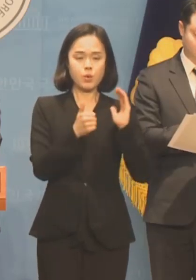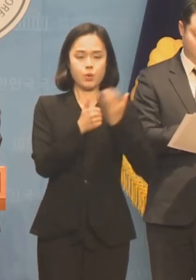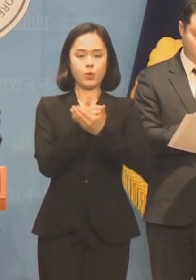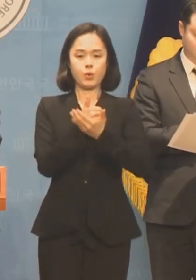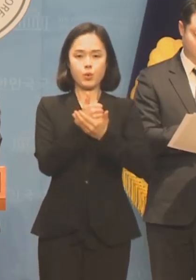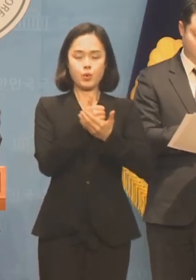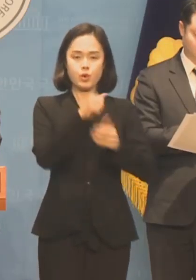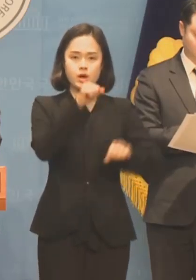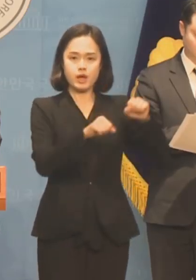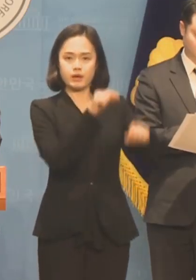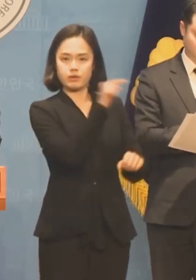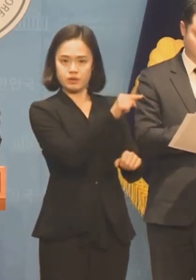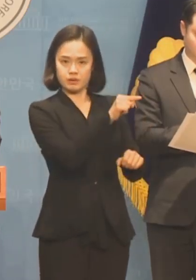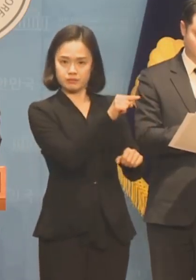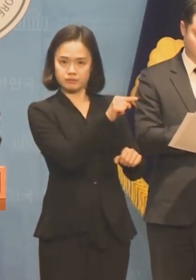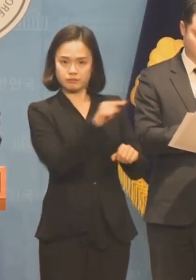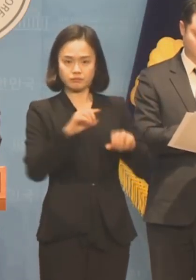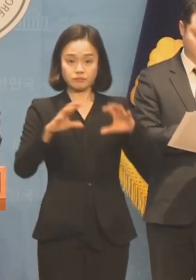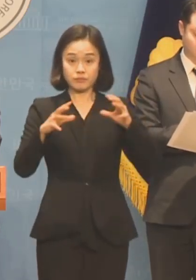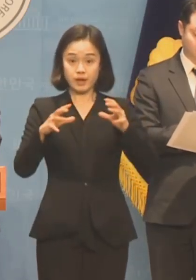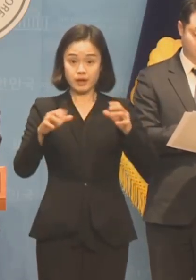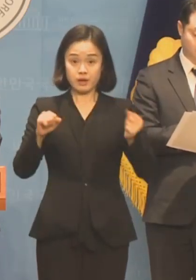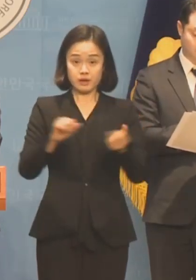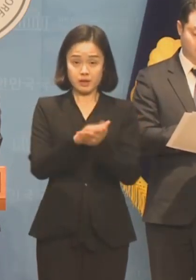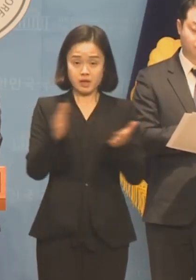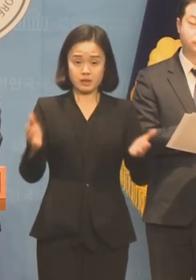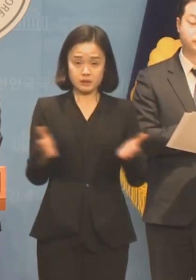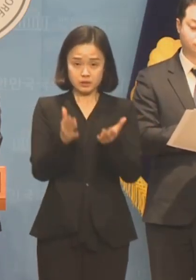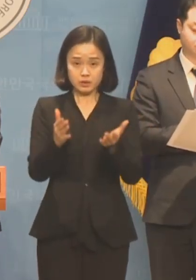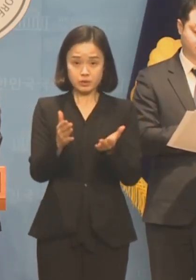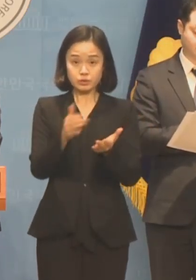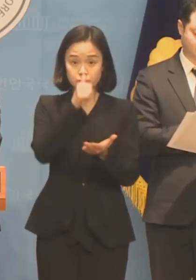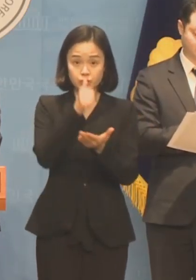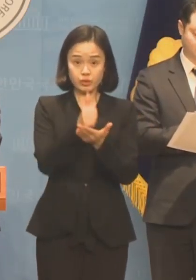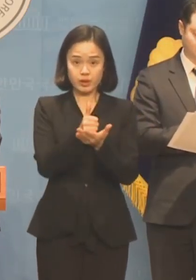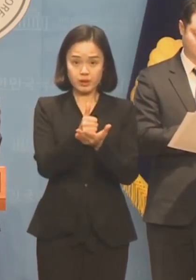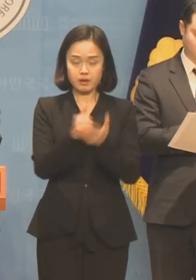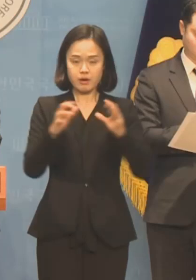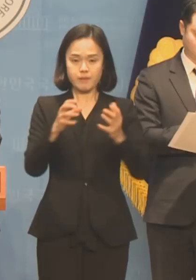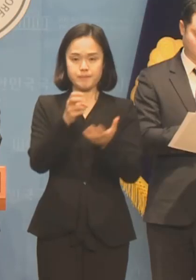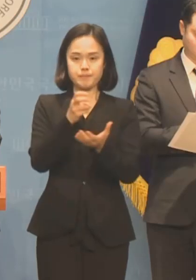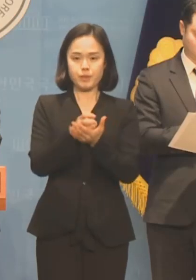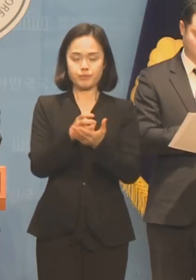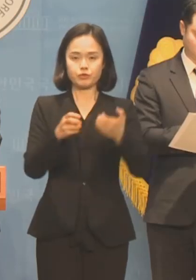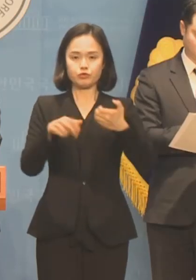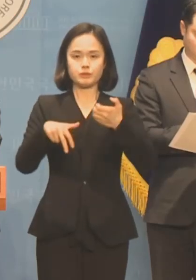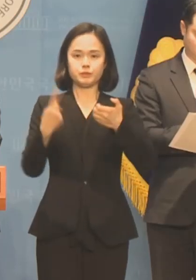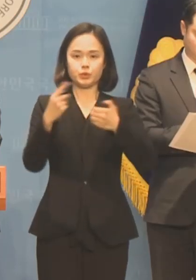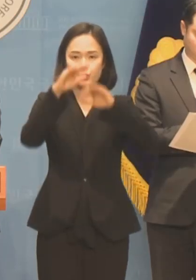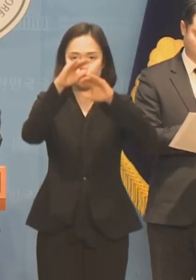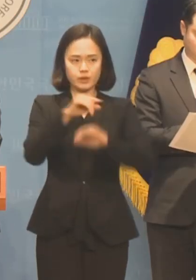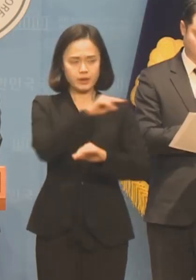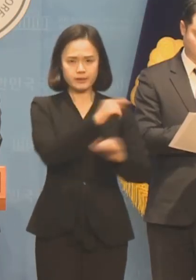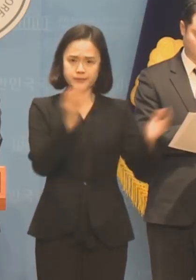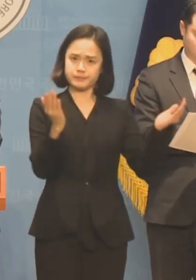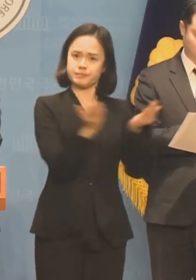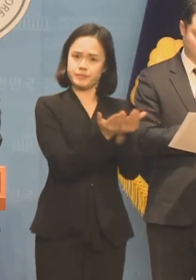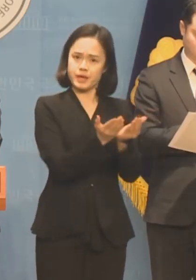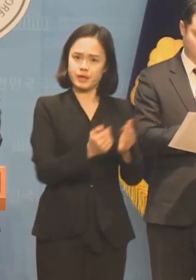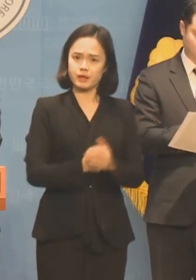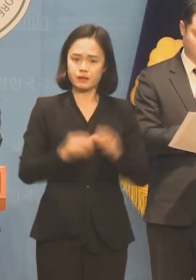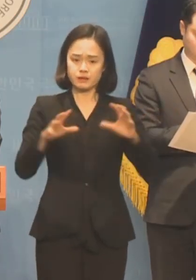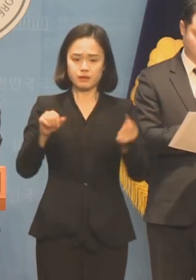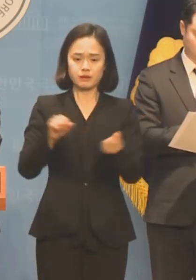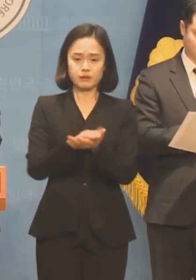내란 선전죄에 해당됩니다. 내란 선전죄는 국가의 헌법 질서를 파기하거나 내란을 선동하는